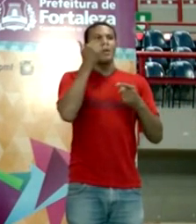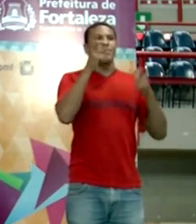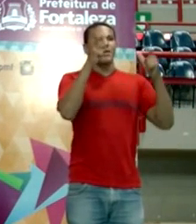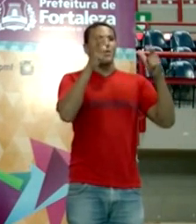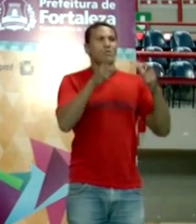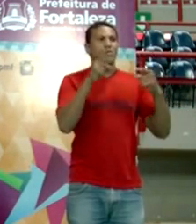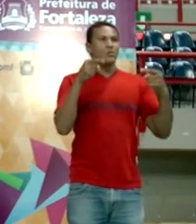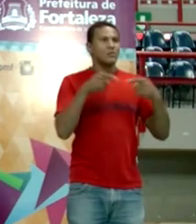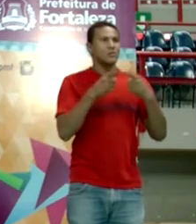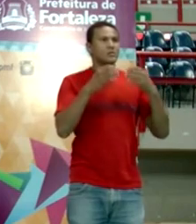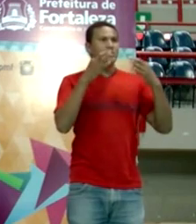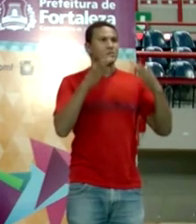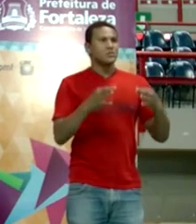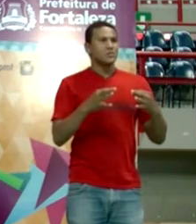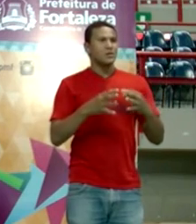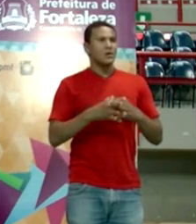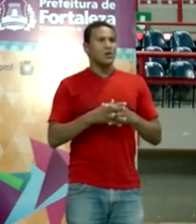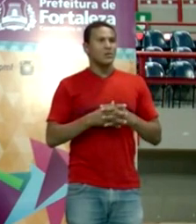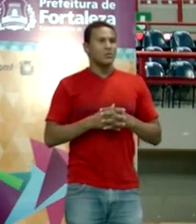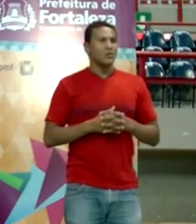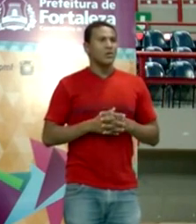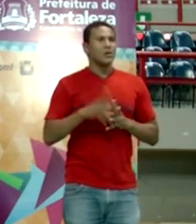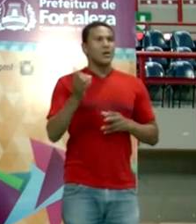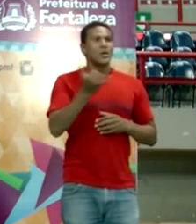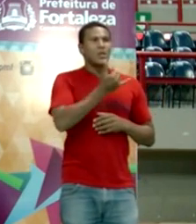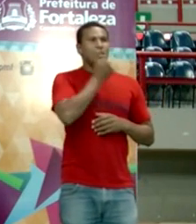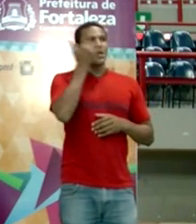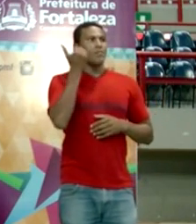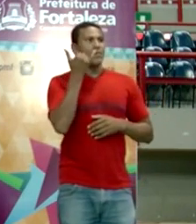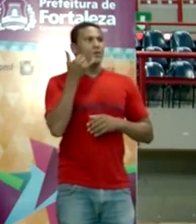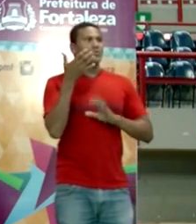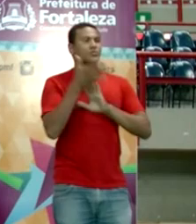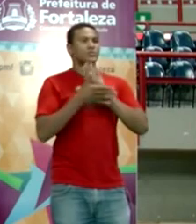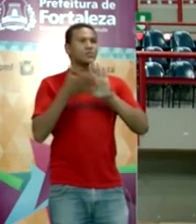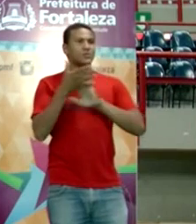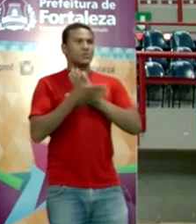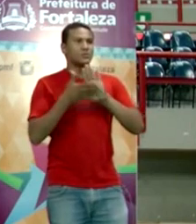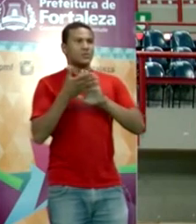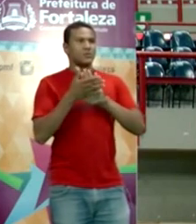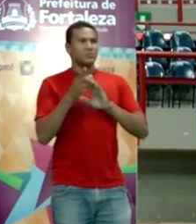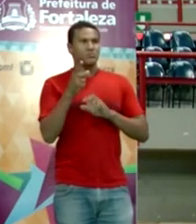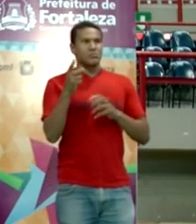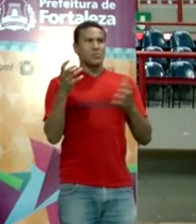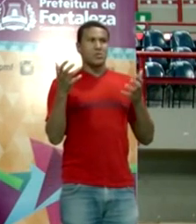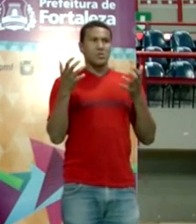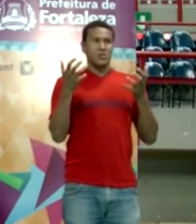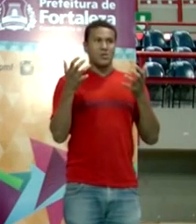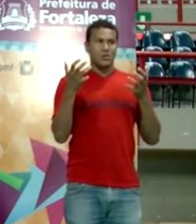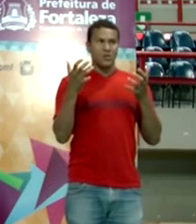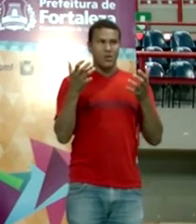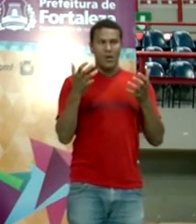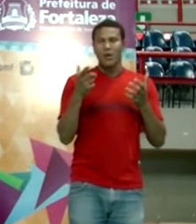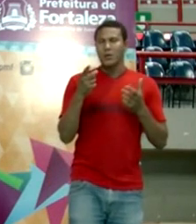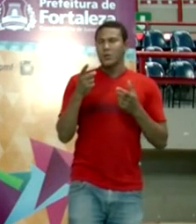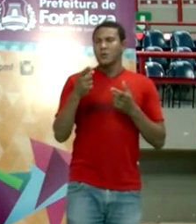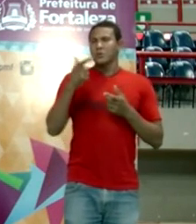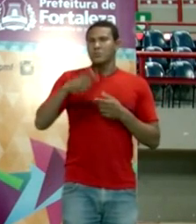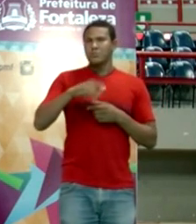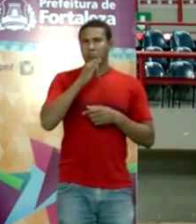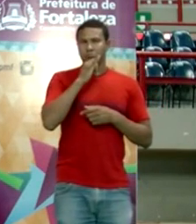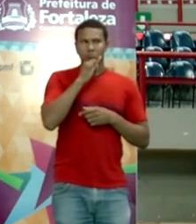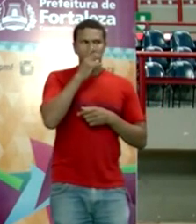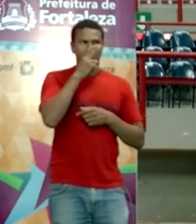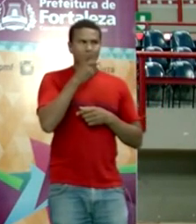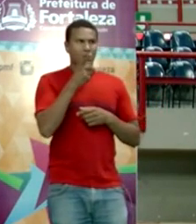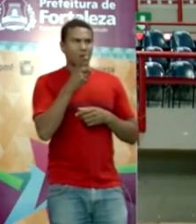linguagem certa, dependendo do tipo de texto e da situação. Você quer uma frase mais bonita, singela, maravilhosa e eloquente